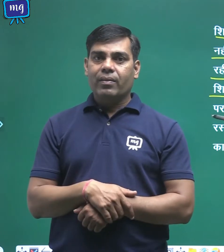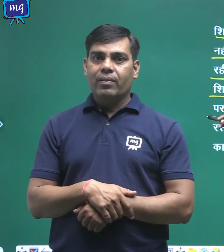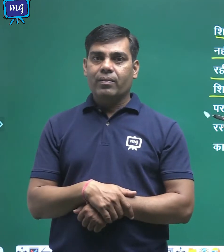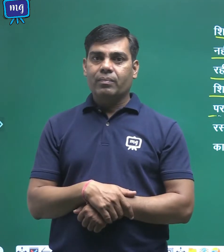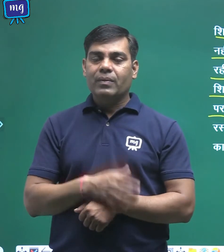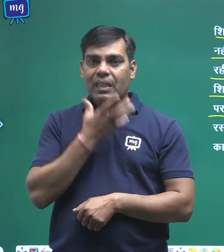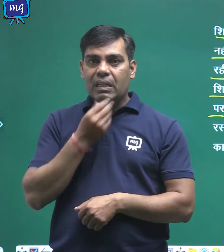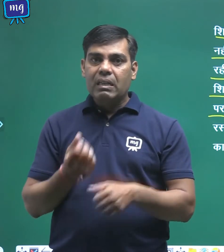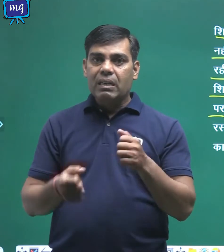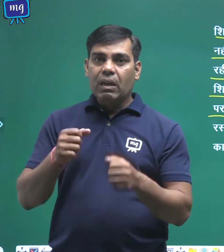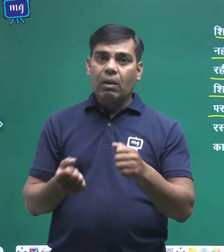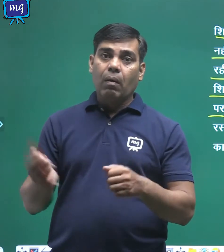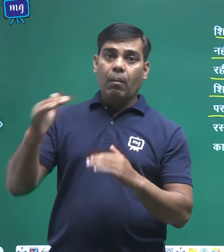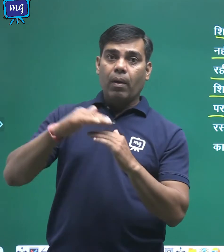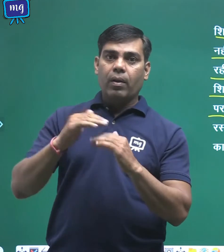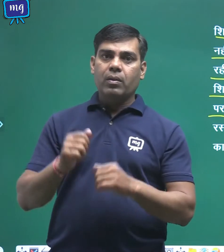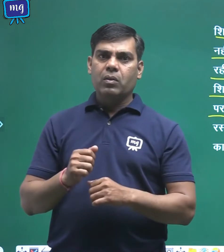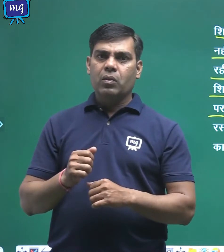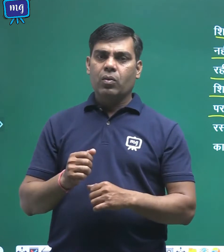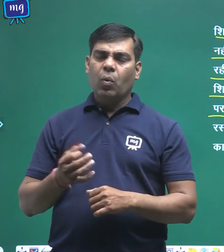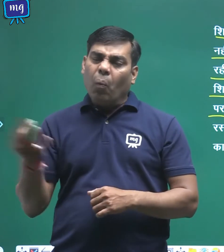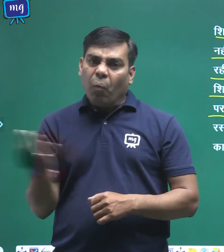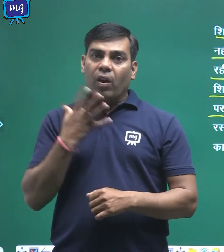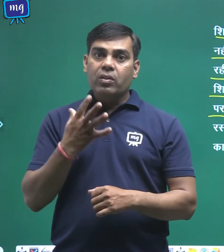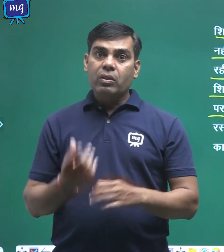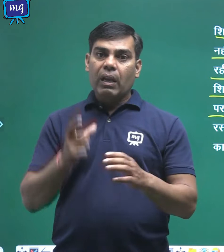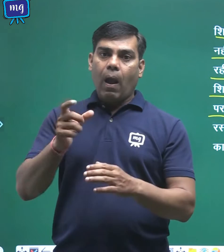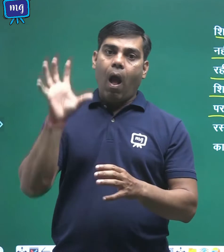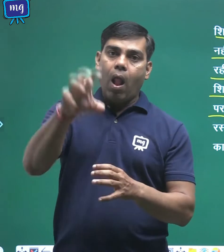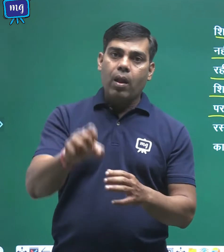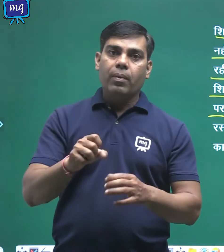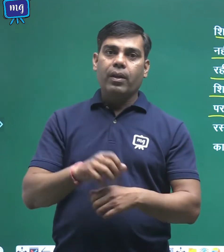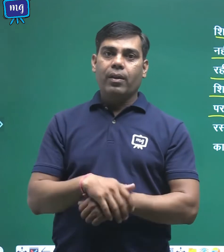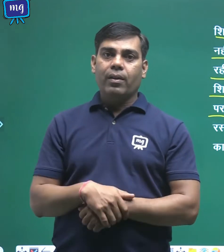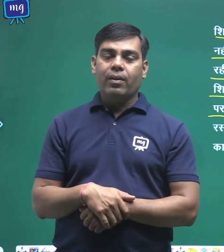ट्रक पर तेजी से लपकी।